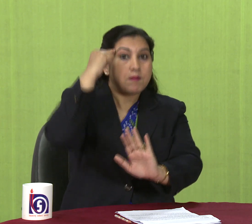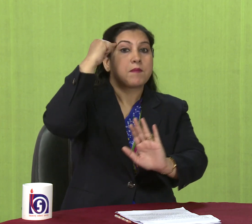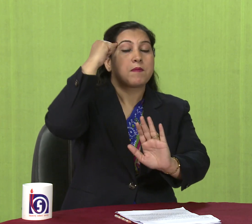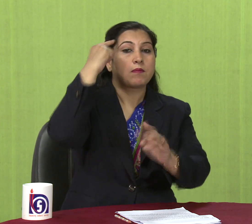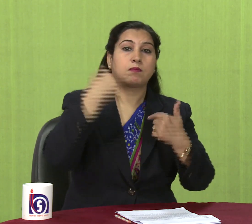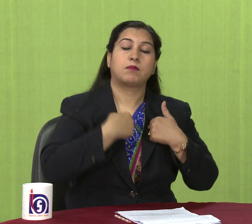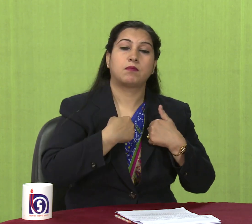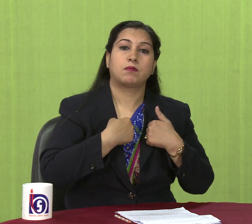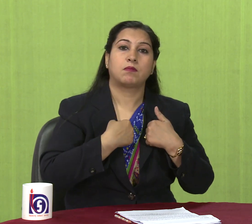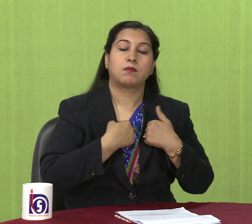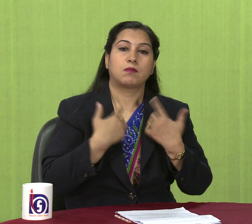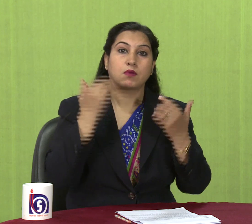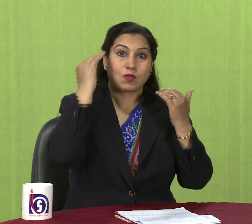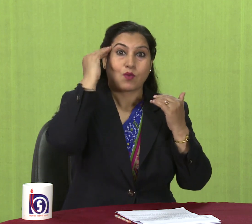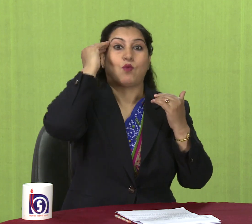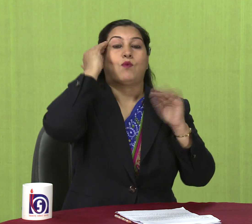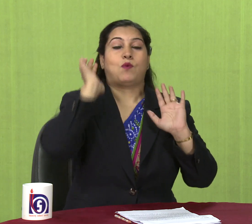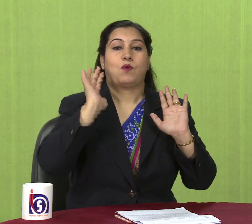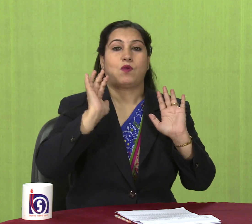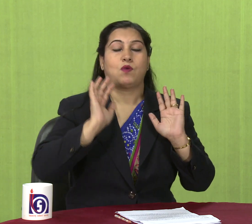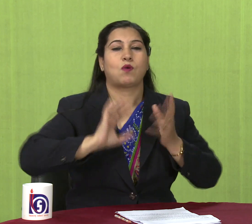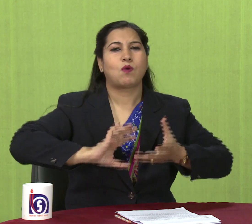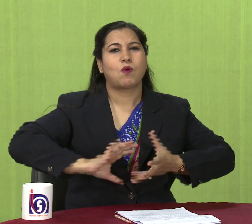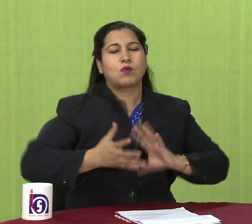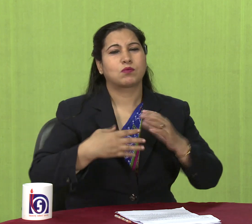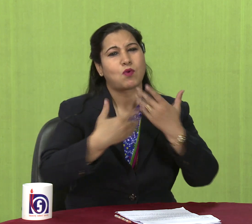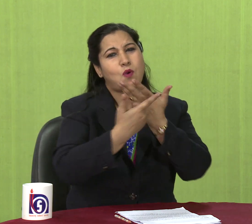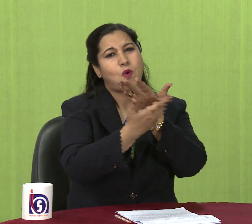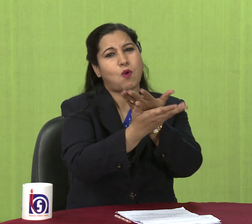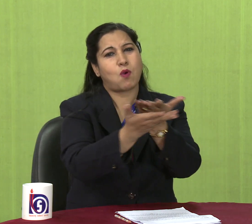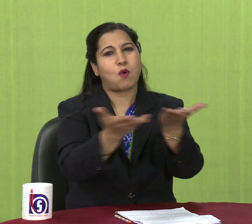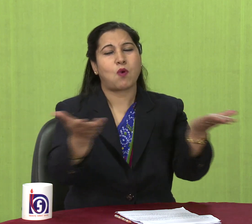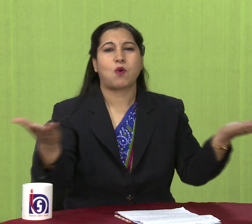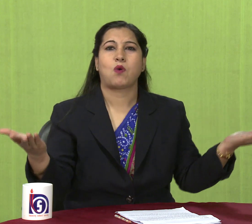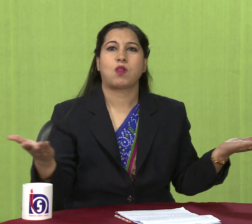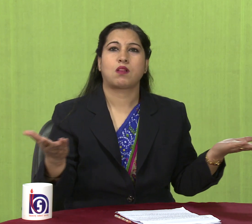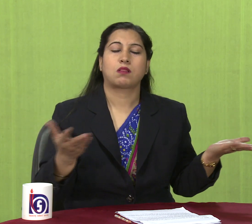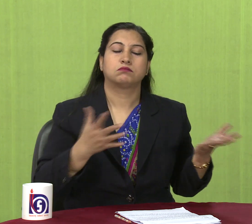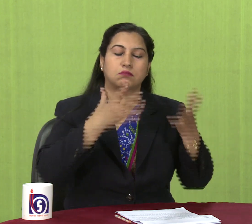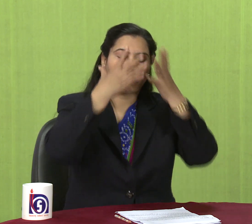मैं सारी चेतना, सारी सुध बुध गंवा बैठती हूँ।